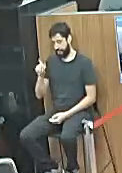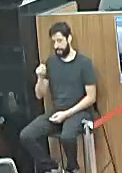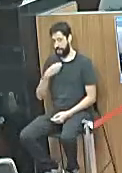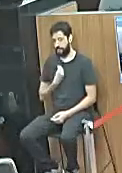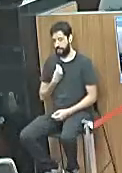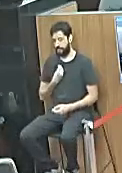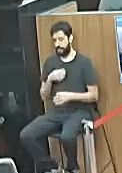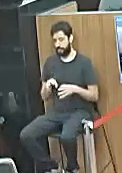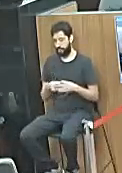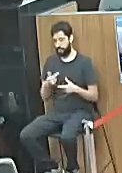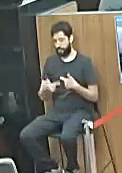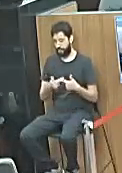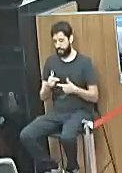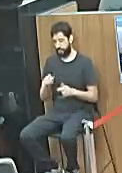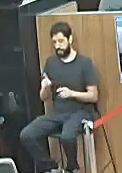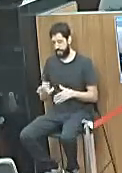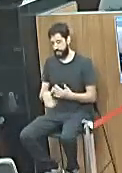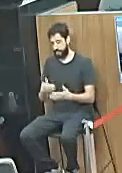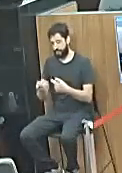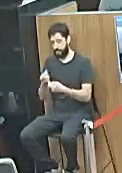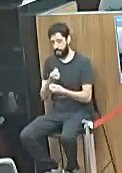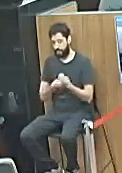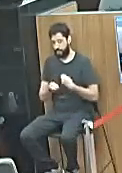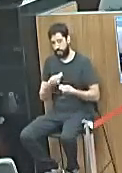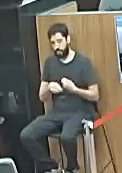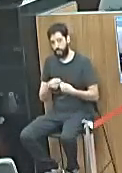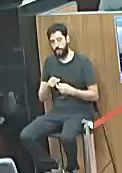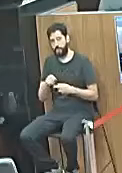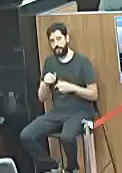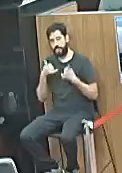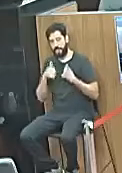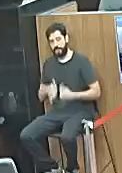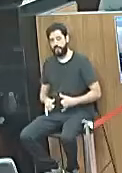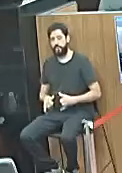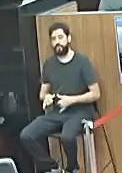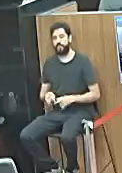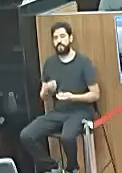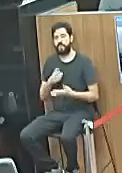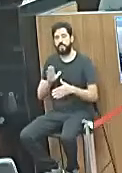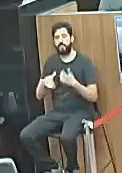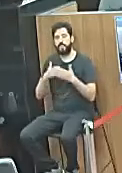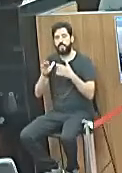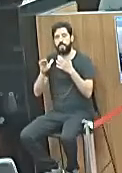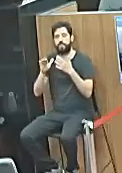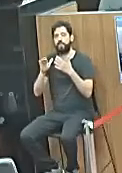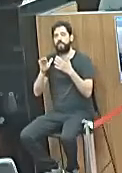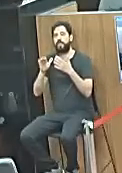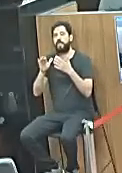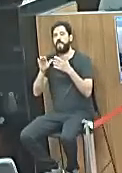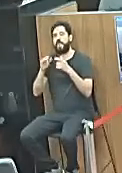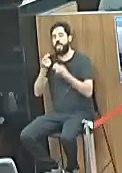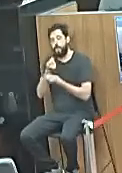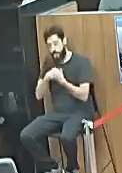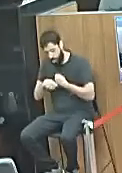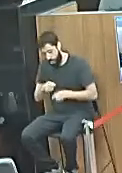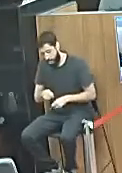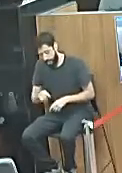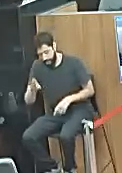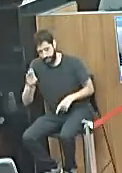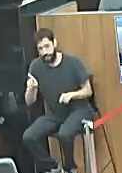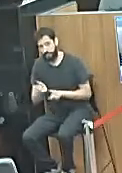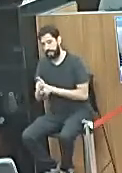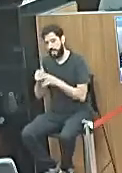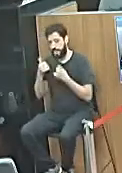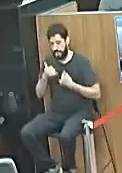trabalho desenvolvimento econômico inclusivo energia o tema desenvolvimento econômico inclusivo energia da área temática desenvolvimento